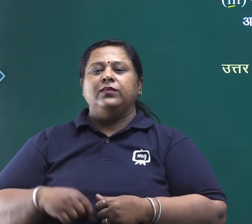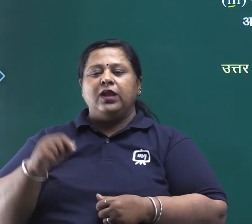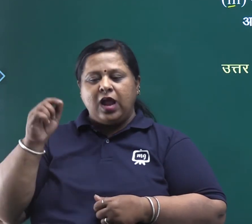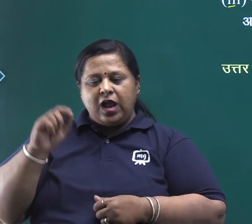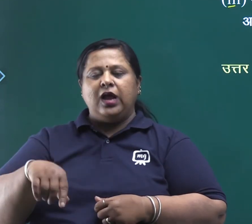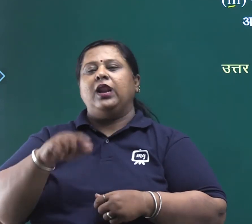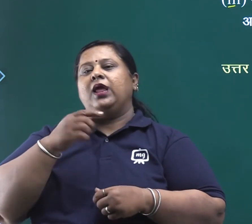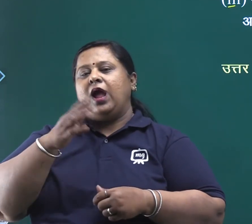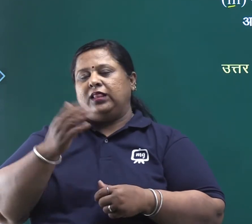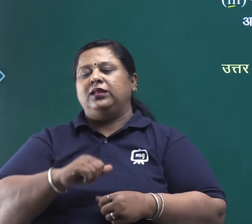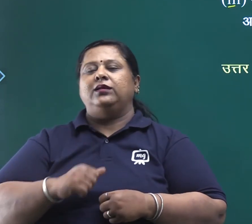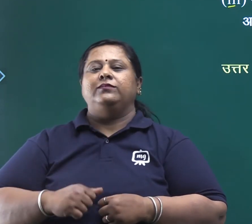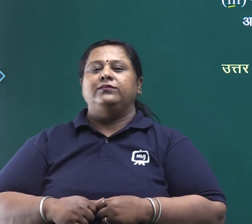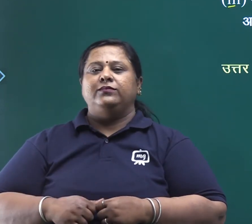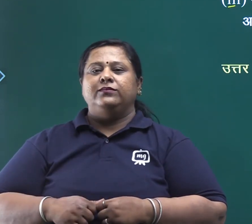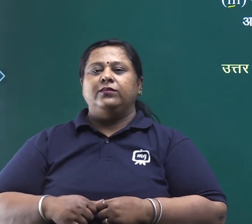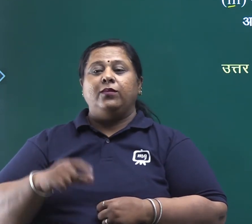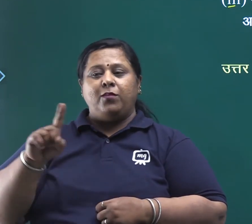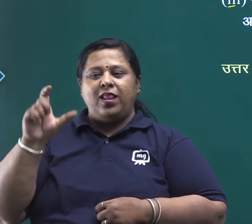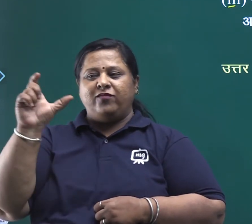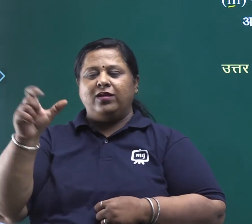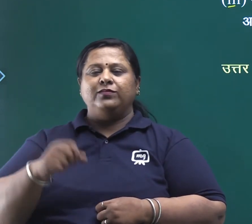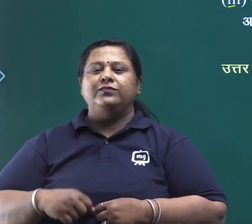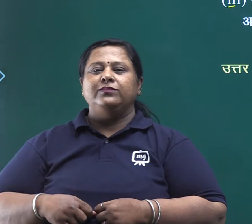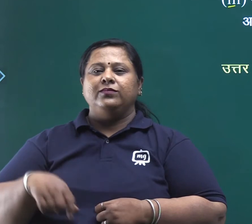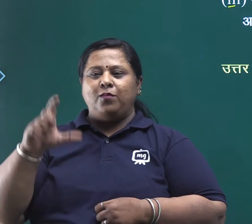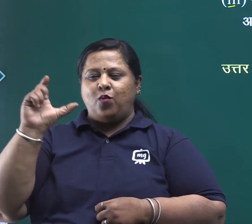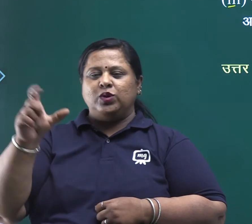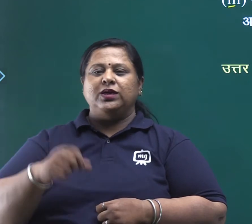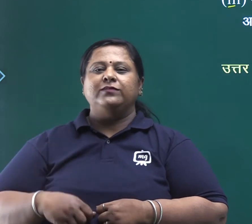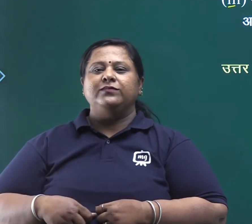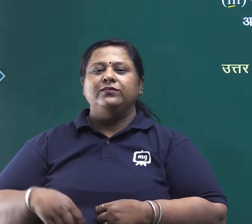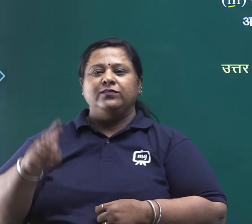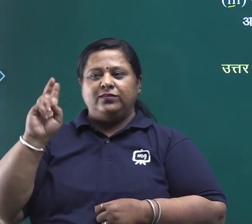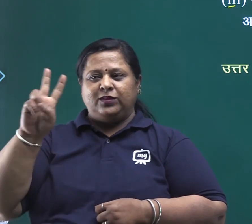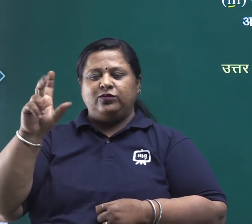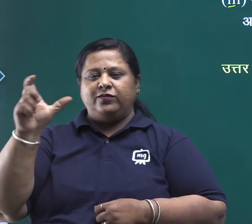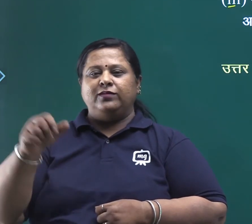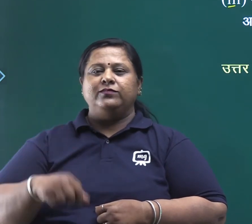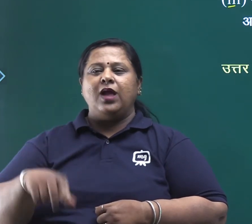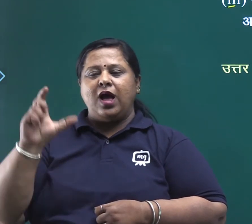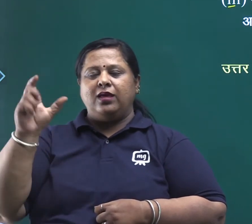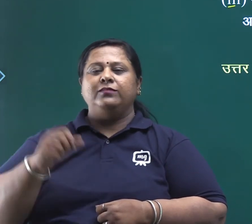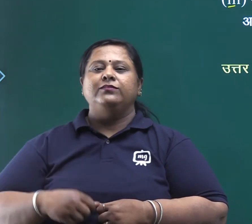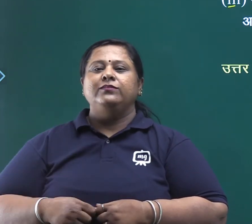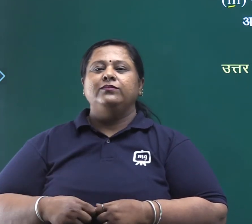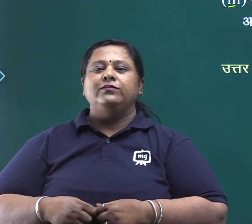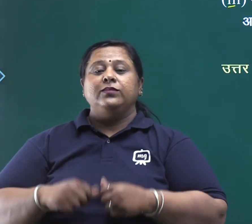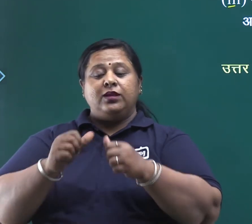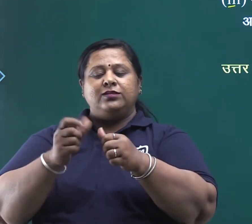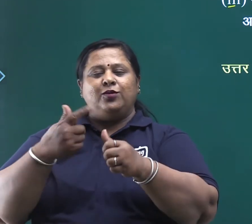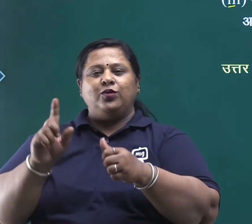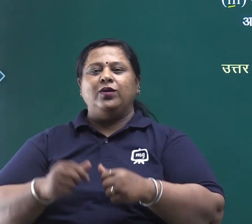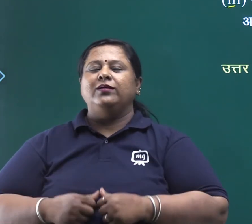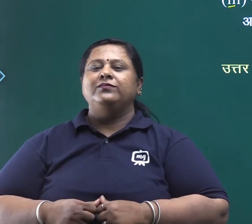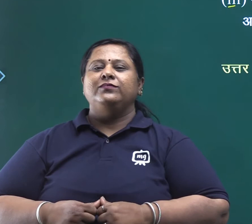करने आता था। पहला विकल्प भोजन, या दूसरा विकल्प आराम। सही उत्तर